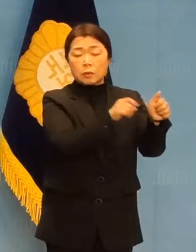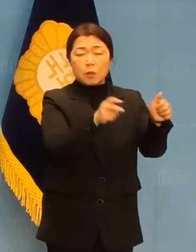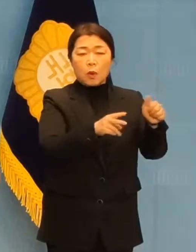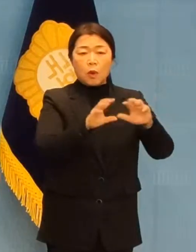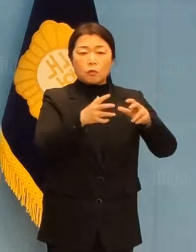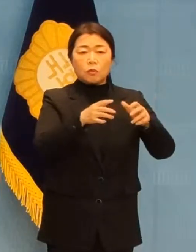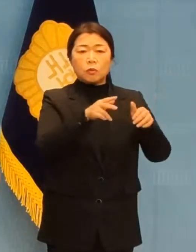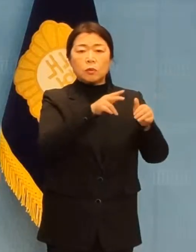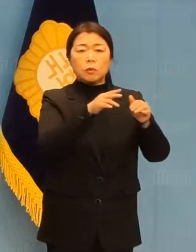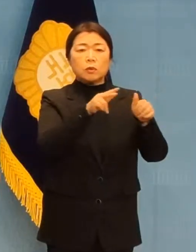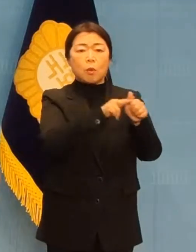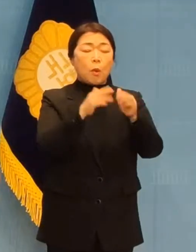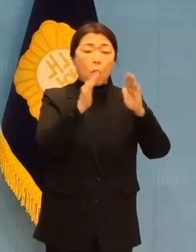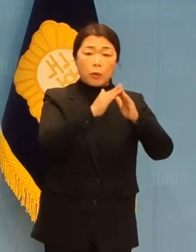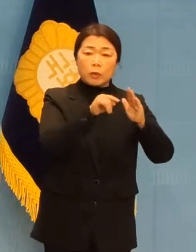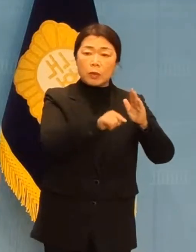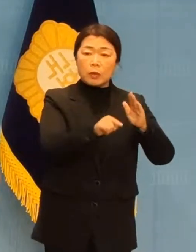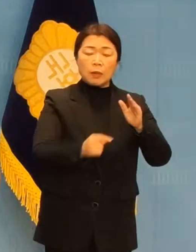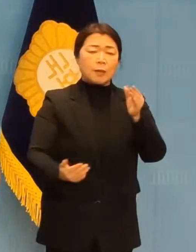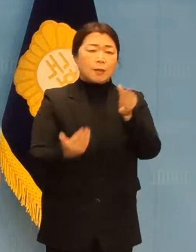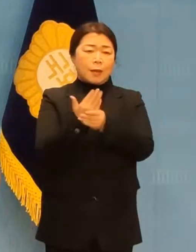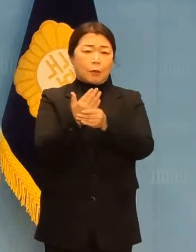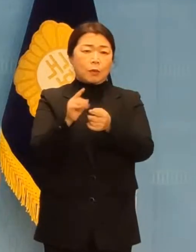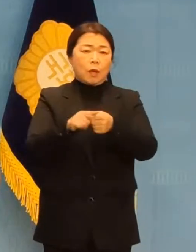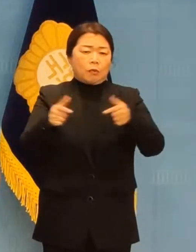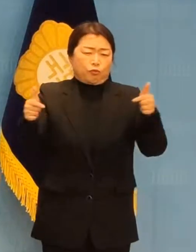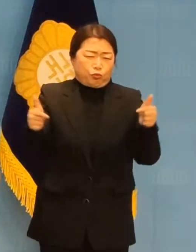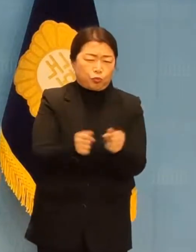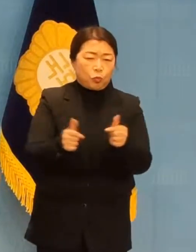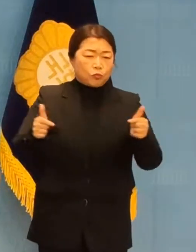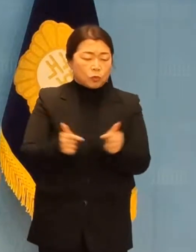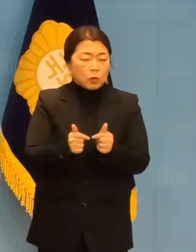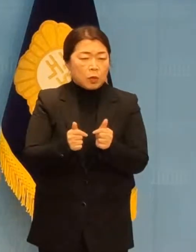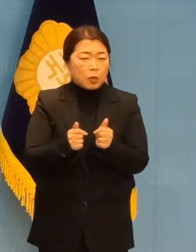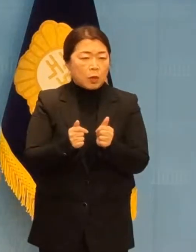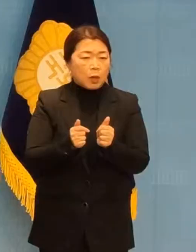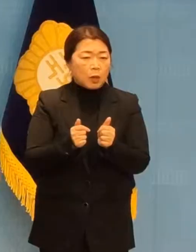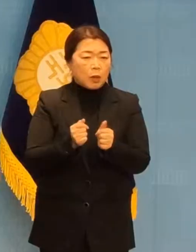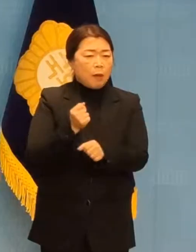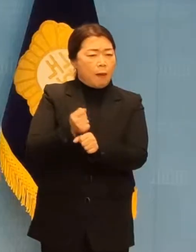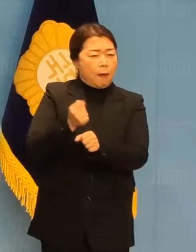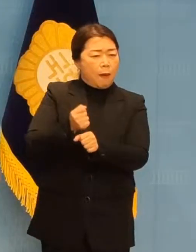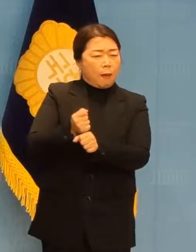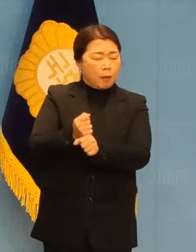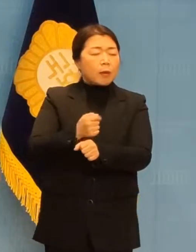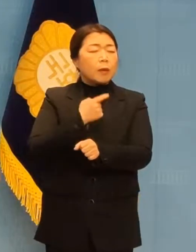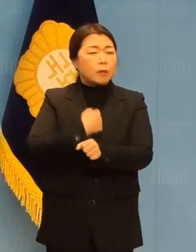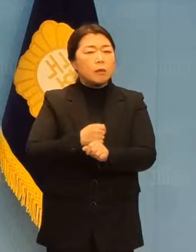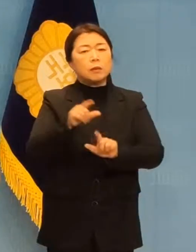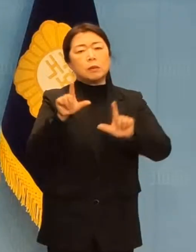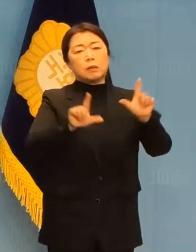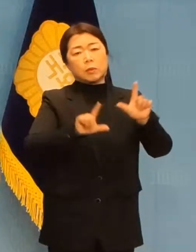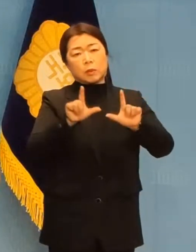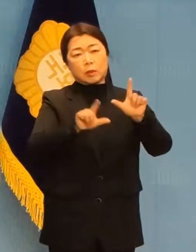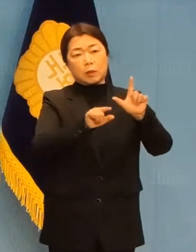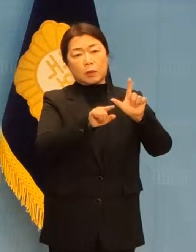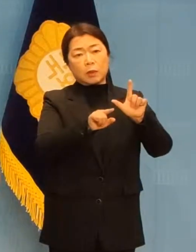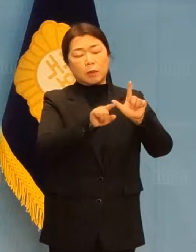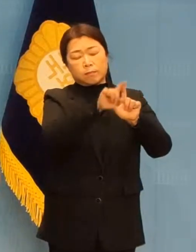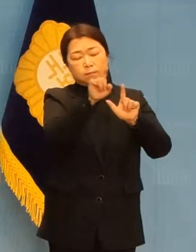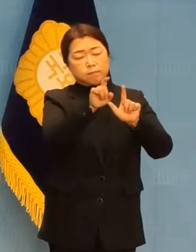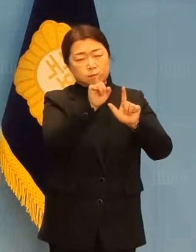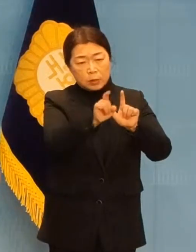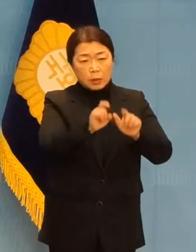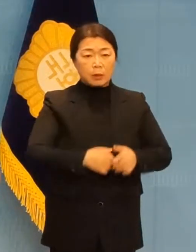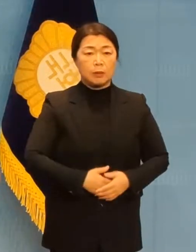경미한 사건으로 축소하려 했는지에 대한 조사는 여전히 미진한 상태입니다.